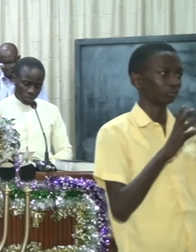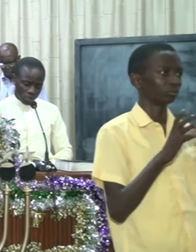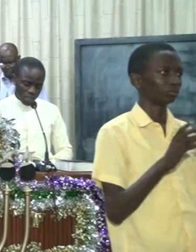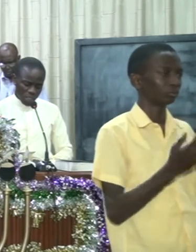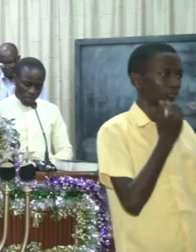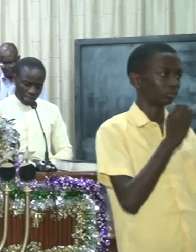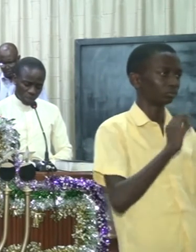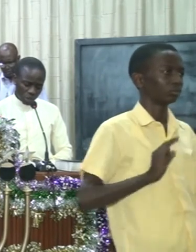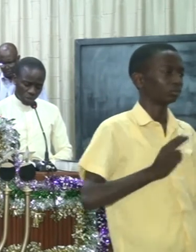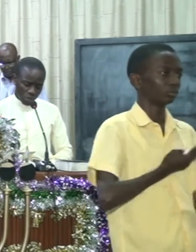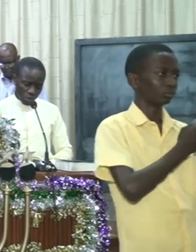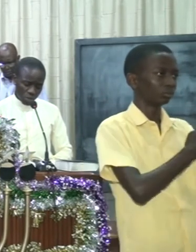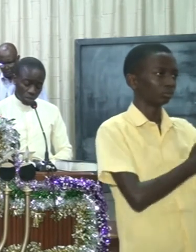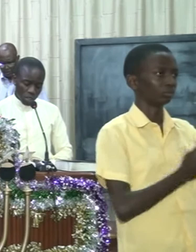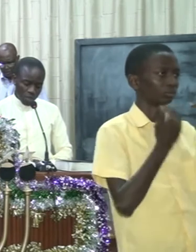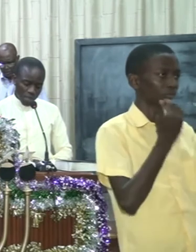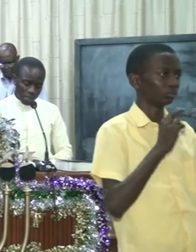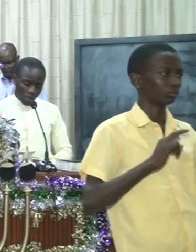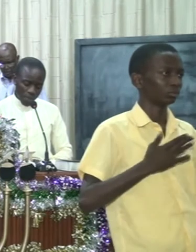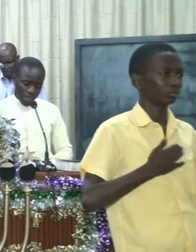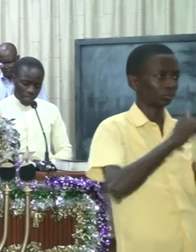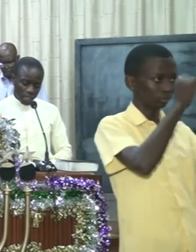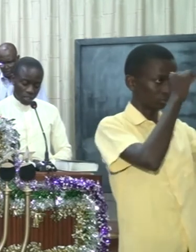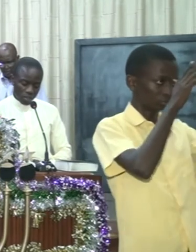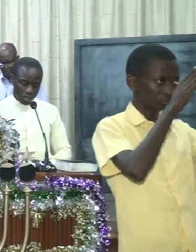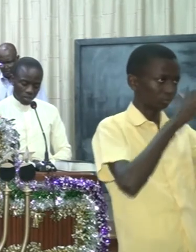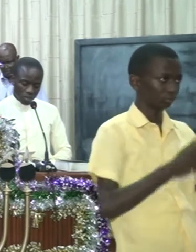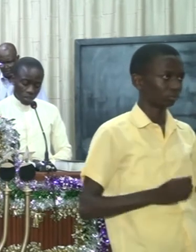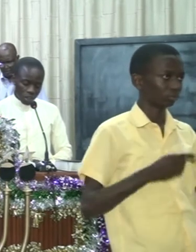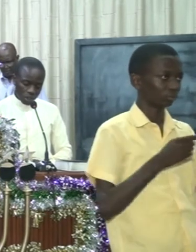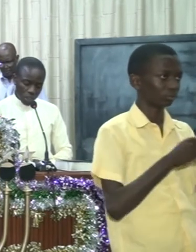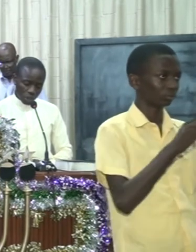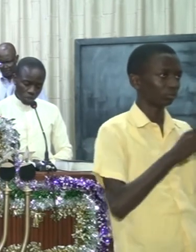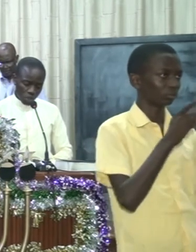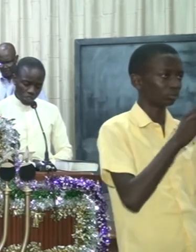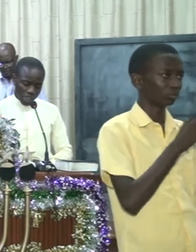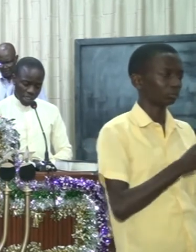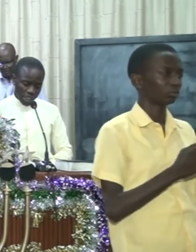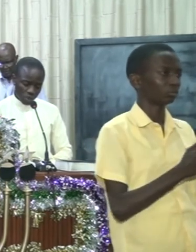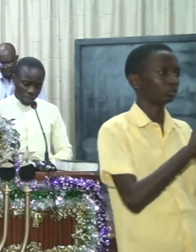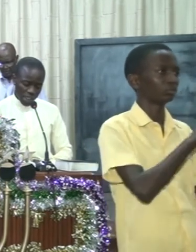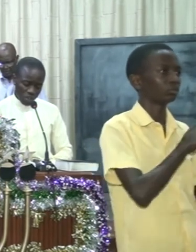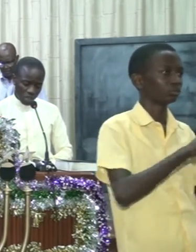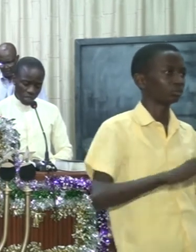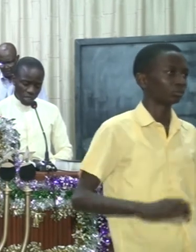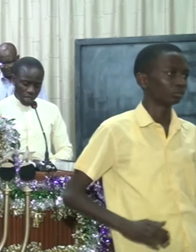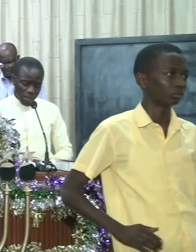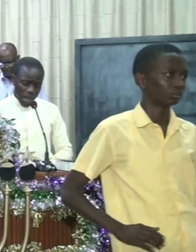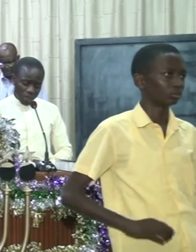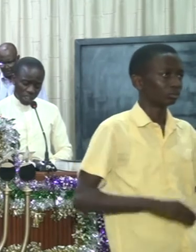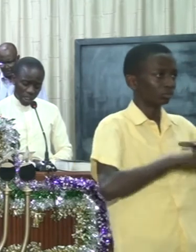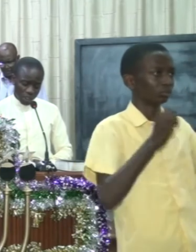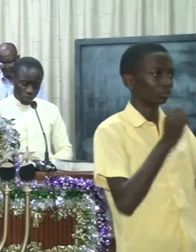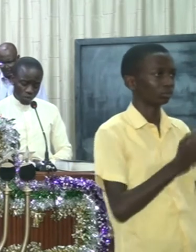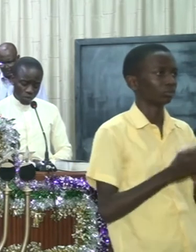richement. Sante Mungu wetu. Merci notre Dieu. Sante baba yangu. Merci mon père. Mujina la ku Yesu Kristo Bwana wetu. Dans ton nom Jésus-Christ notre Seigneur. Wende na kila mmoja